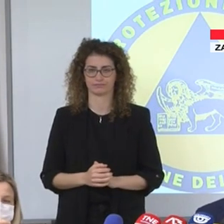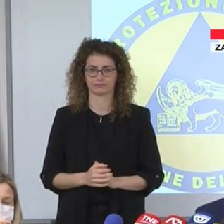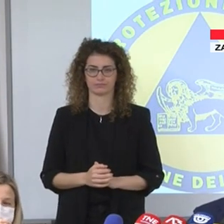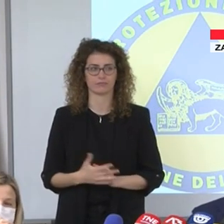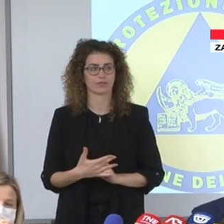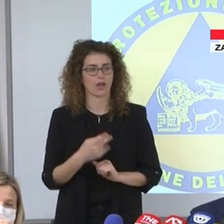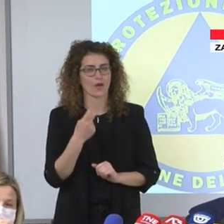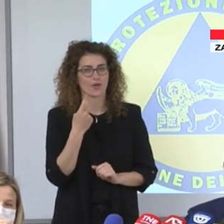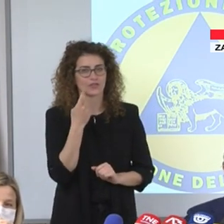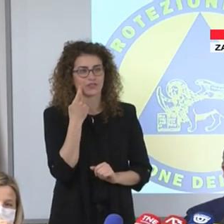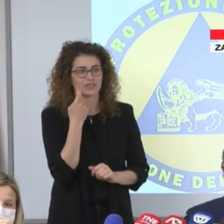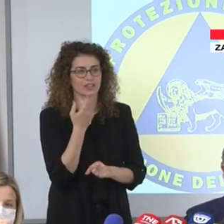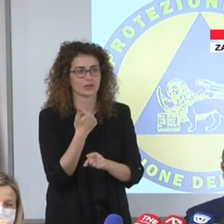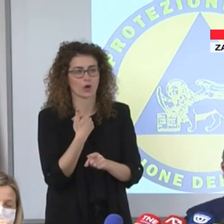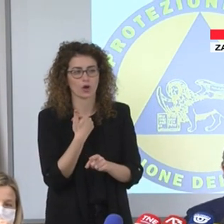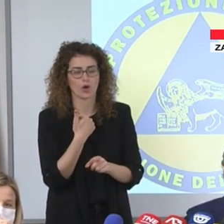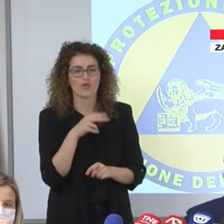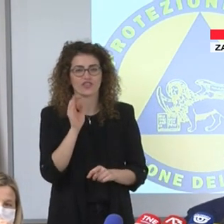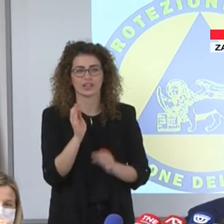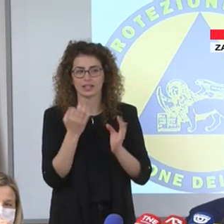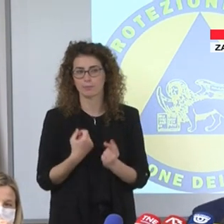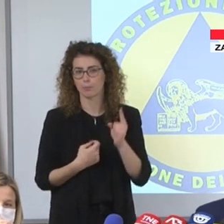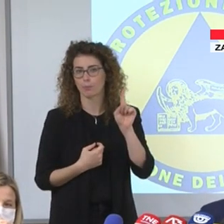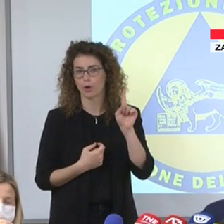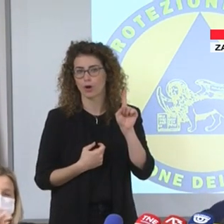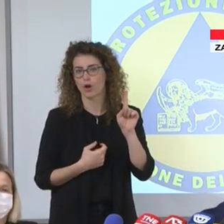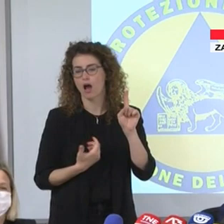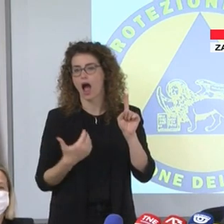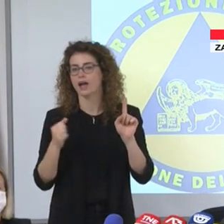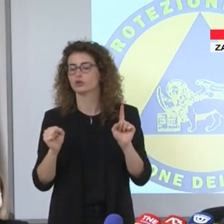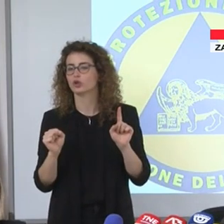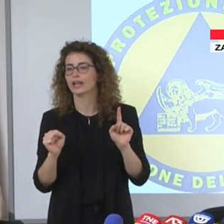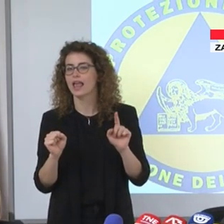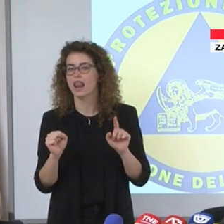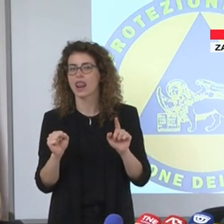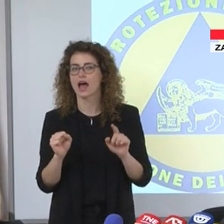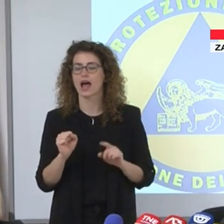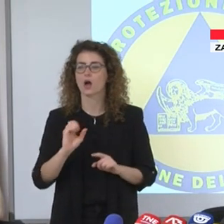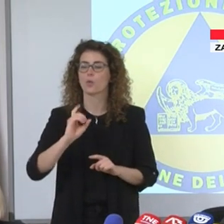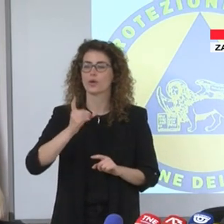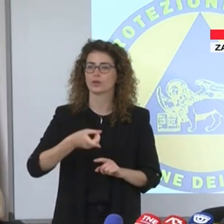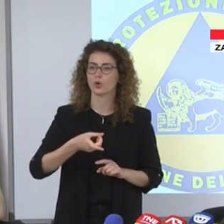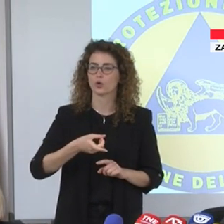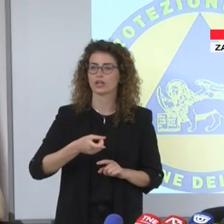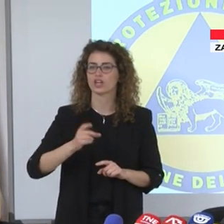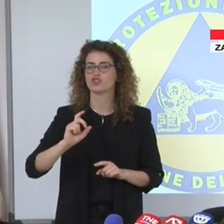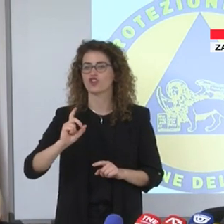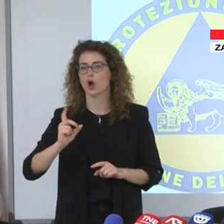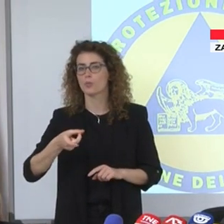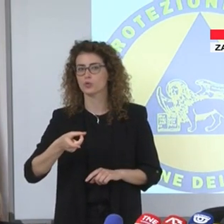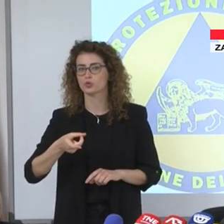Ho già visto un ditino di Filippo, giusto, di Antonella, di Done,